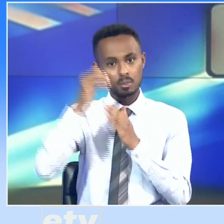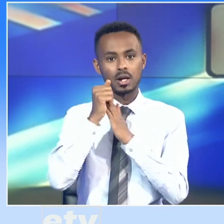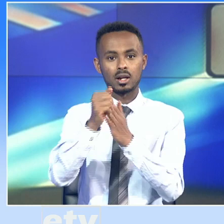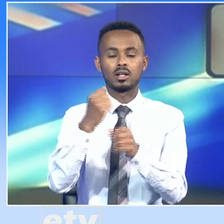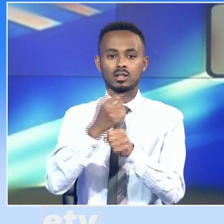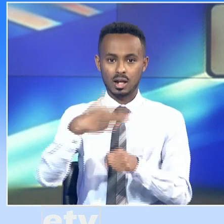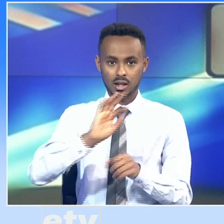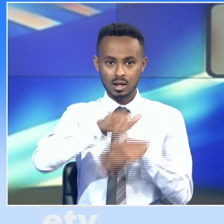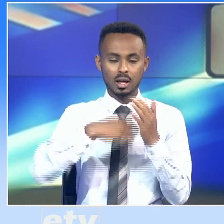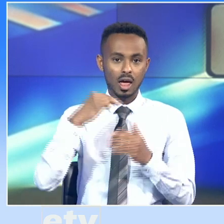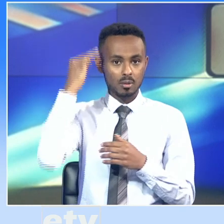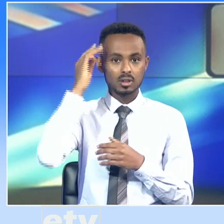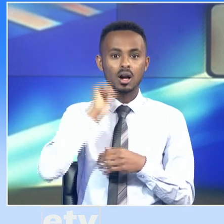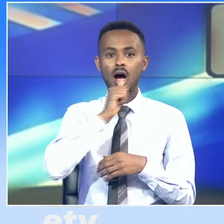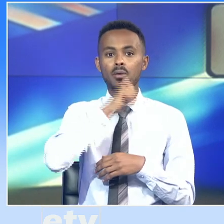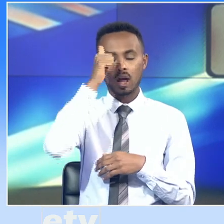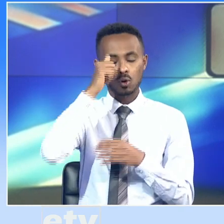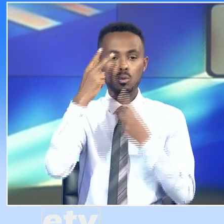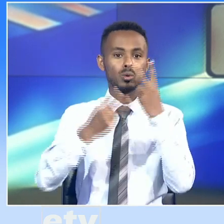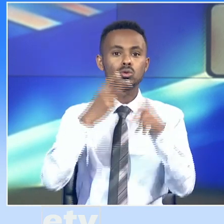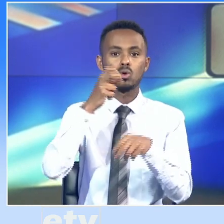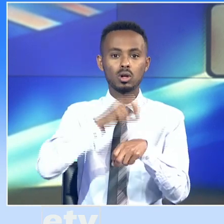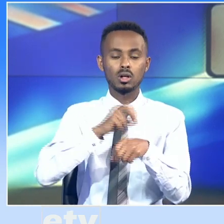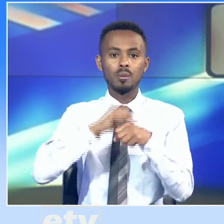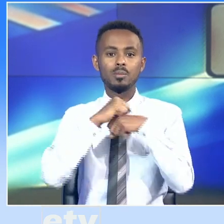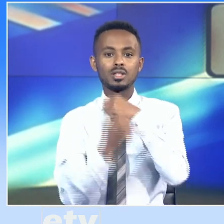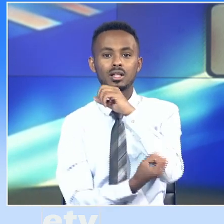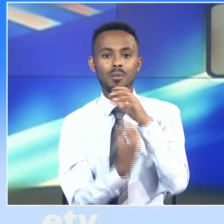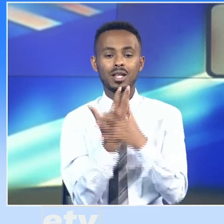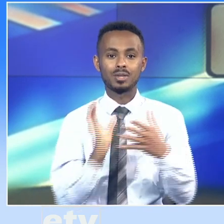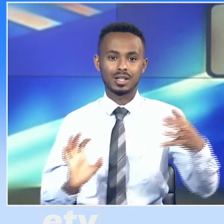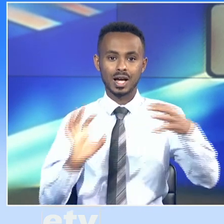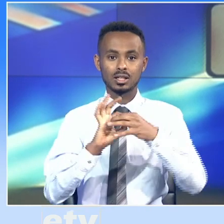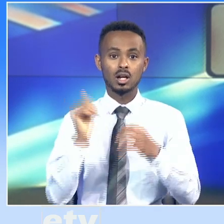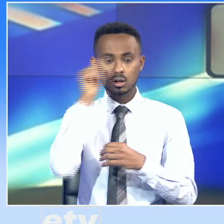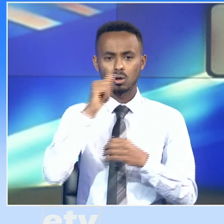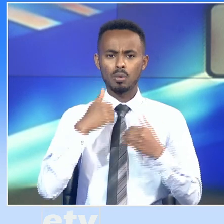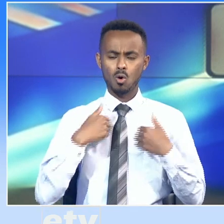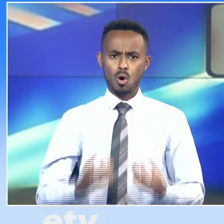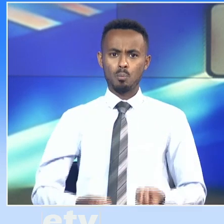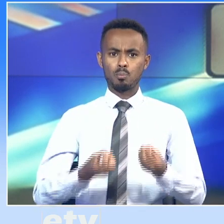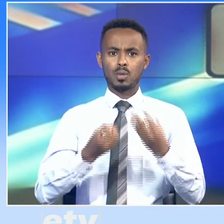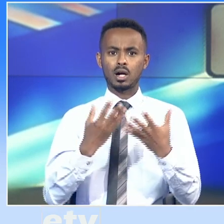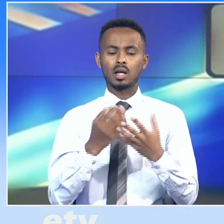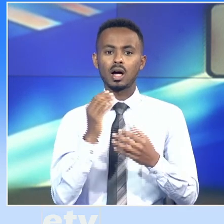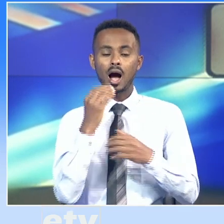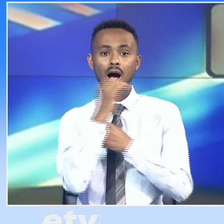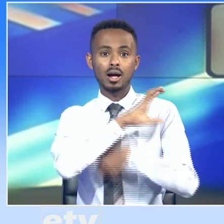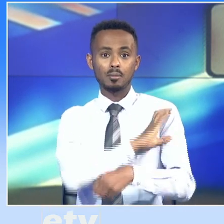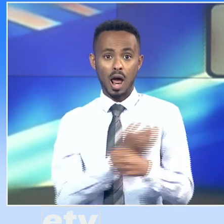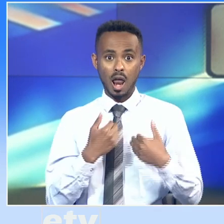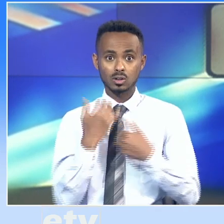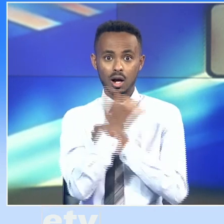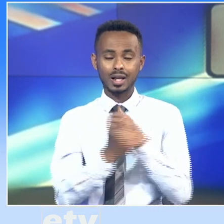ይገኛል። ጠቅላይ ሚኒስትር አብይ አህመድ በጉብኝቱ ወቅት በመሰረተ ልማት መተሳሰር እንደ ኢትዮጵያ ያሉ በርካታ መቃቅም ያላቸው ነገር